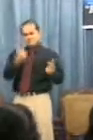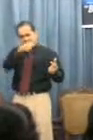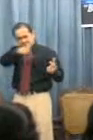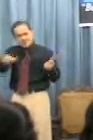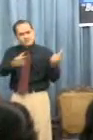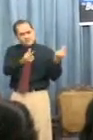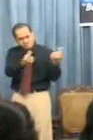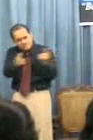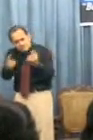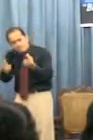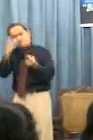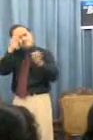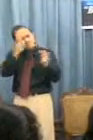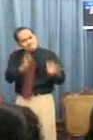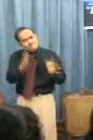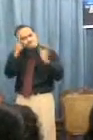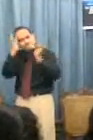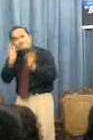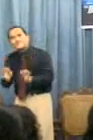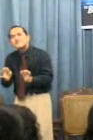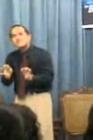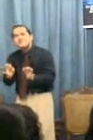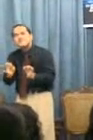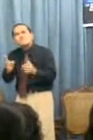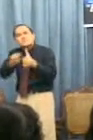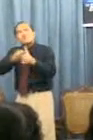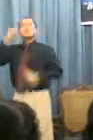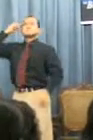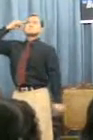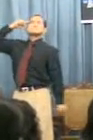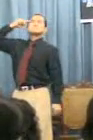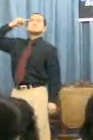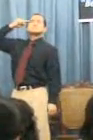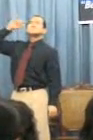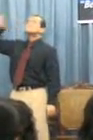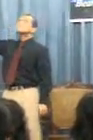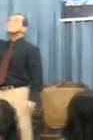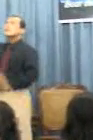nagdidesisyon sa ating sarili na hindi natin isinasangguni si Jehovah sa pamagitan ng panalangin.